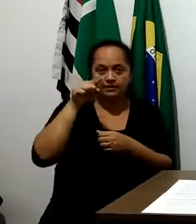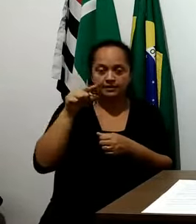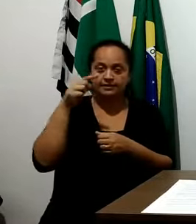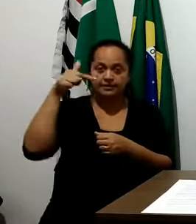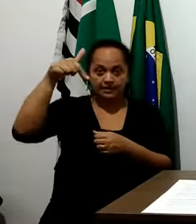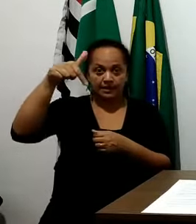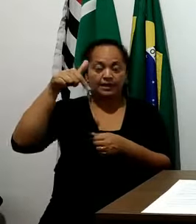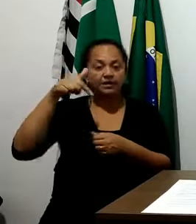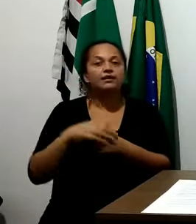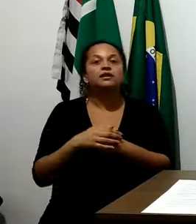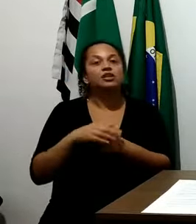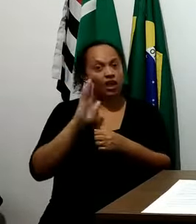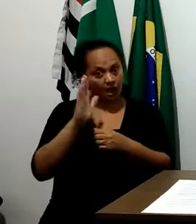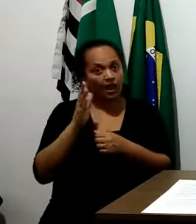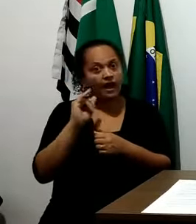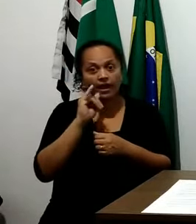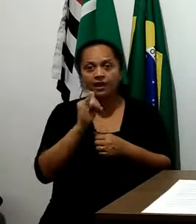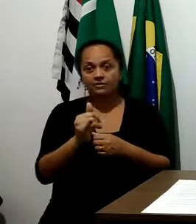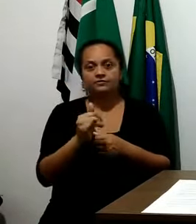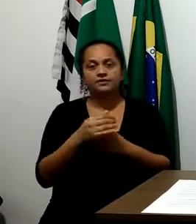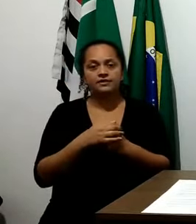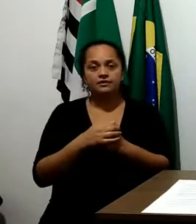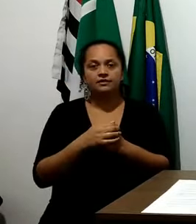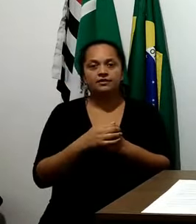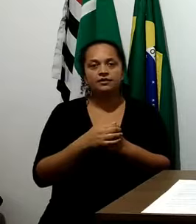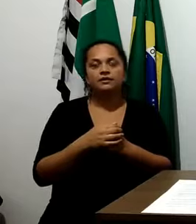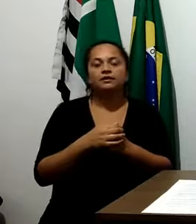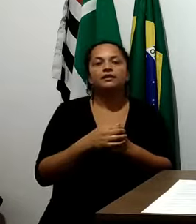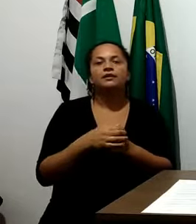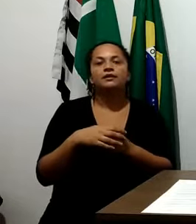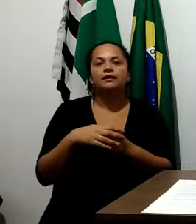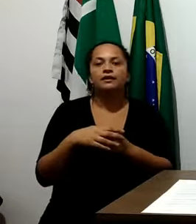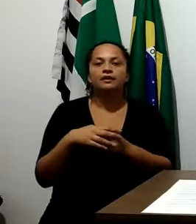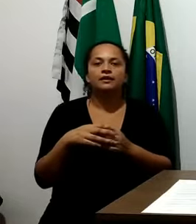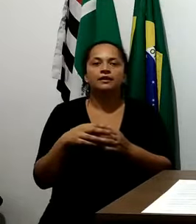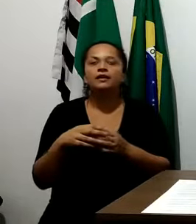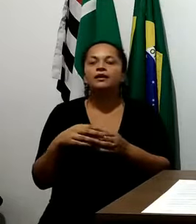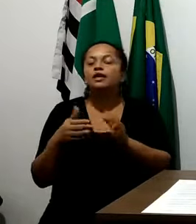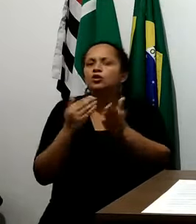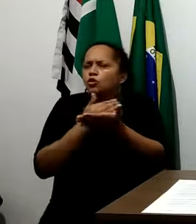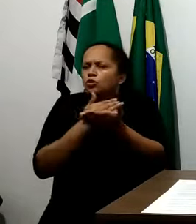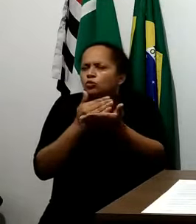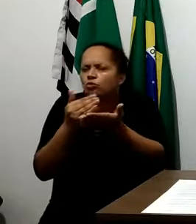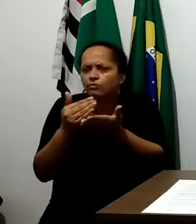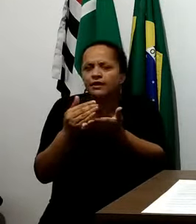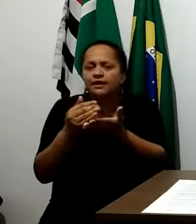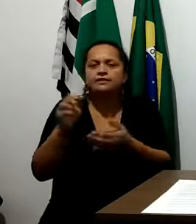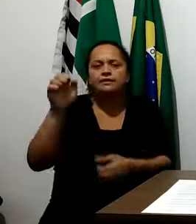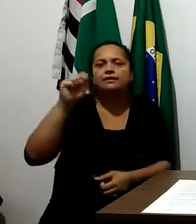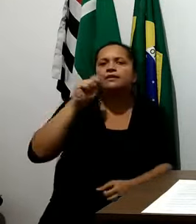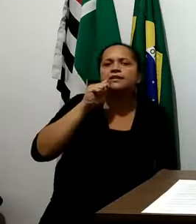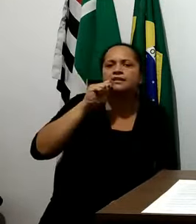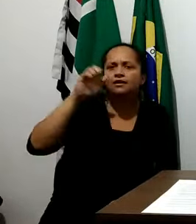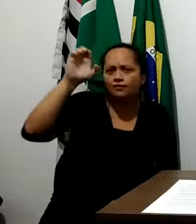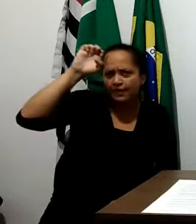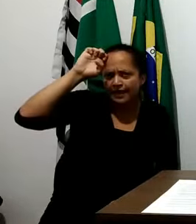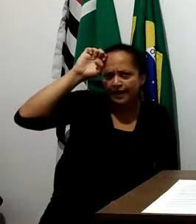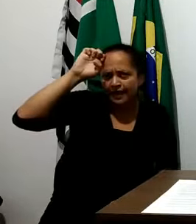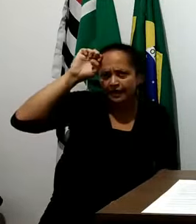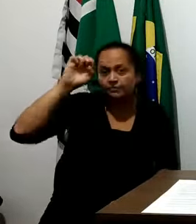Eva para fazer o quê? Para cobri-los. Esta é a primeira parte. Esse é o primeiro